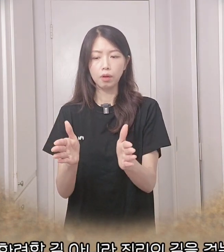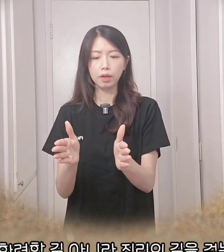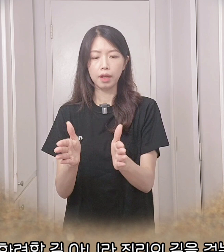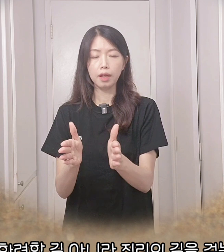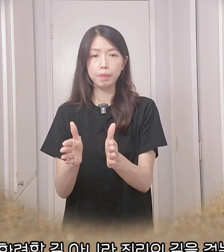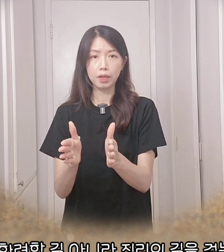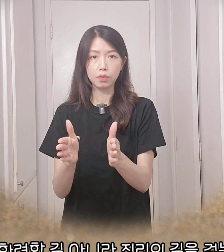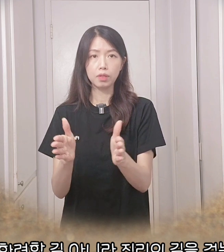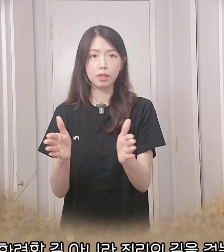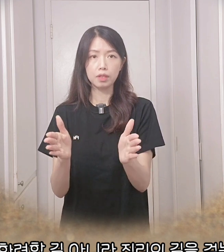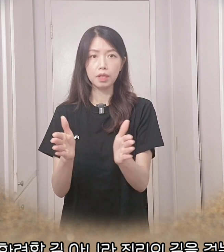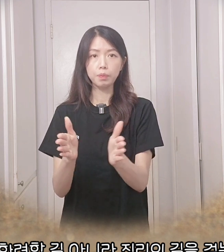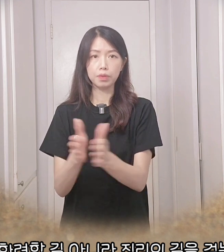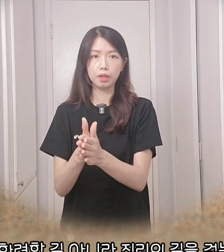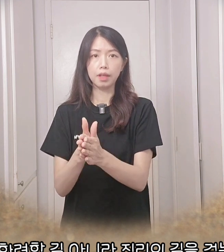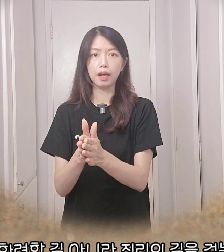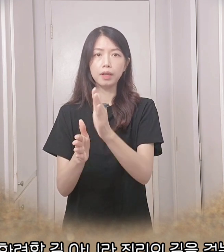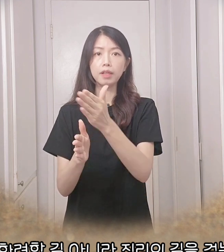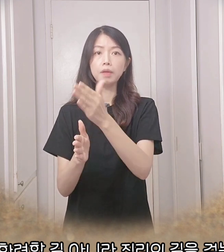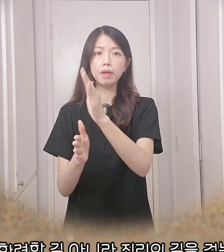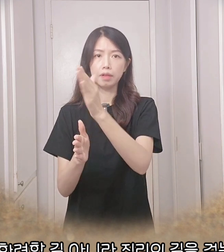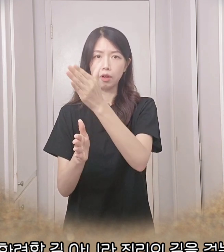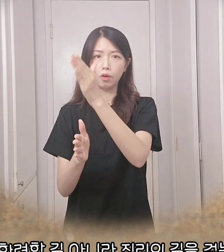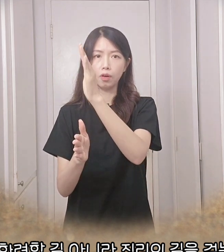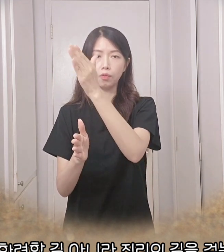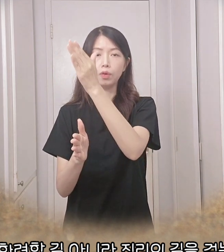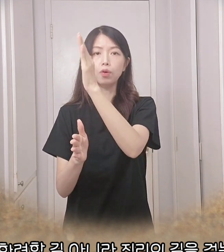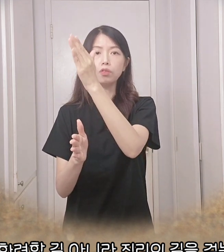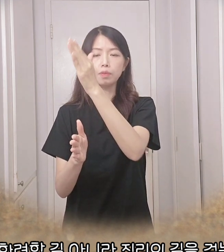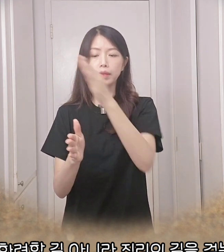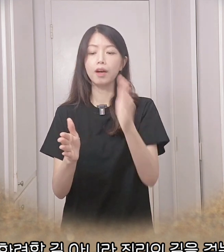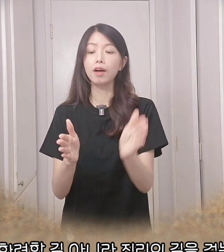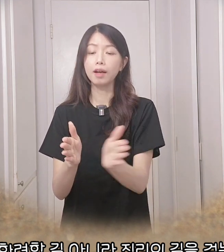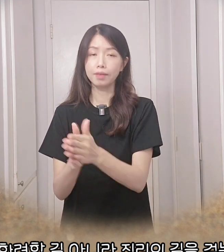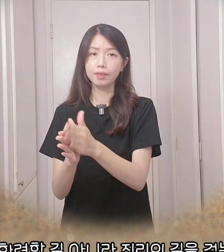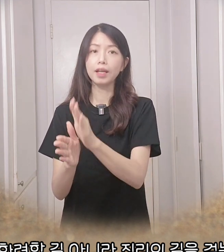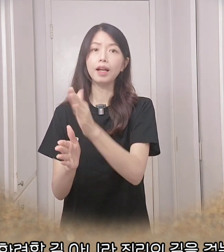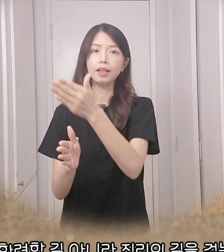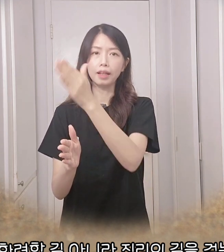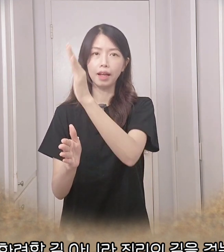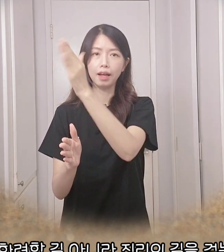양손을 이렇게 박수 치듯이 붙였다가 흔들면서 위로 올려주시면 돼요.